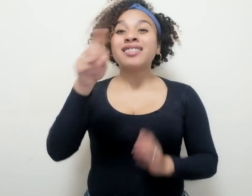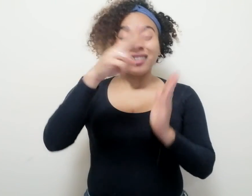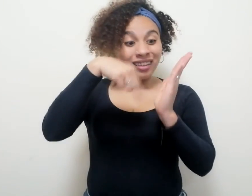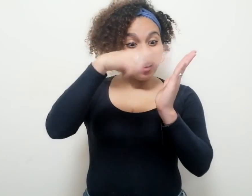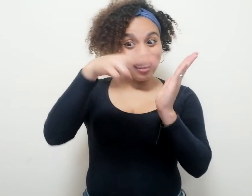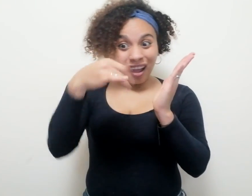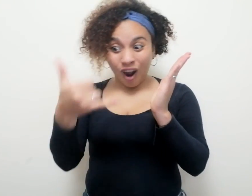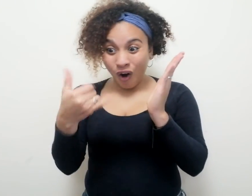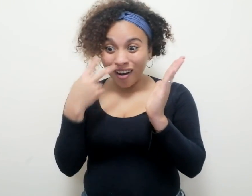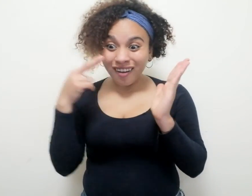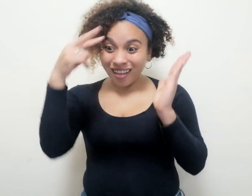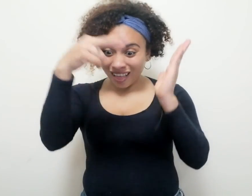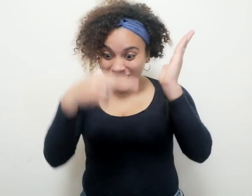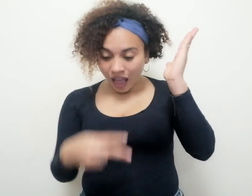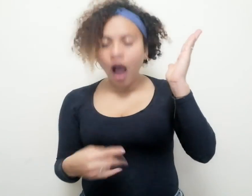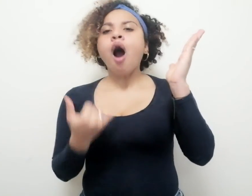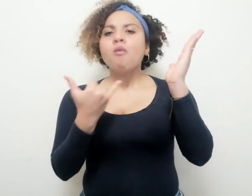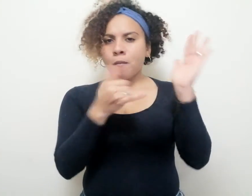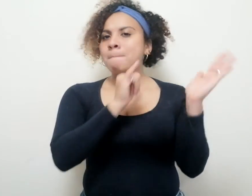a continuación están en el mismo orden.